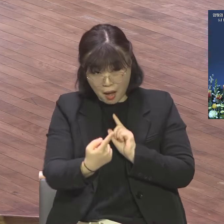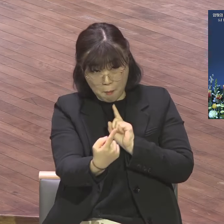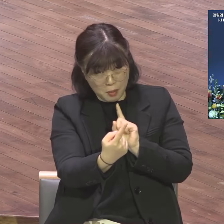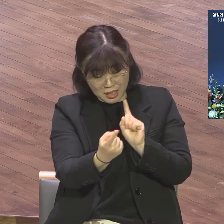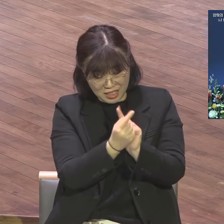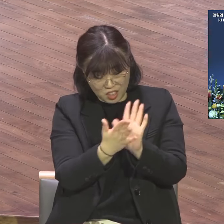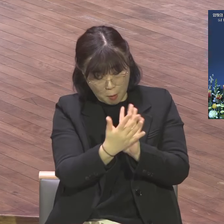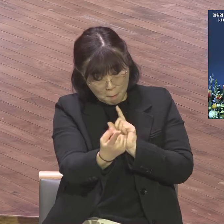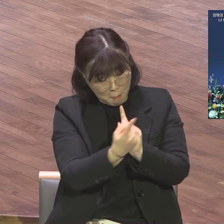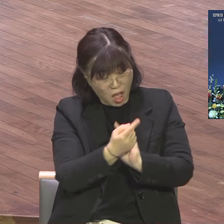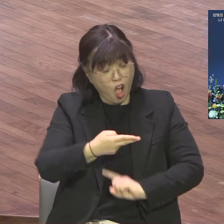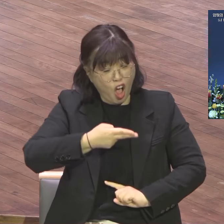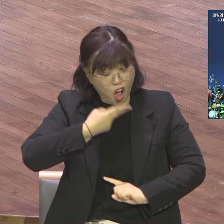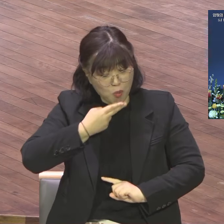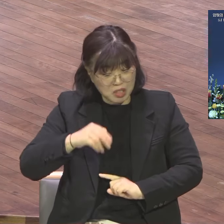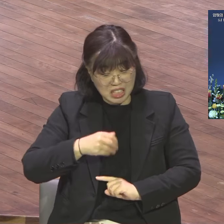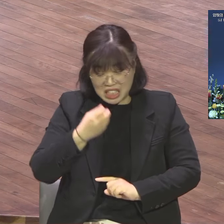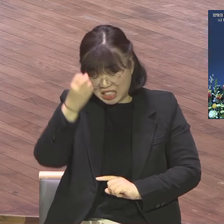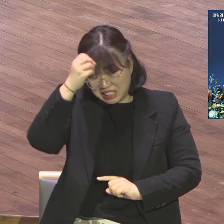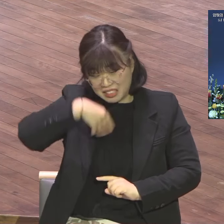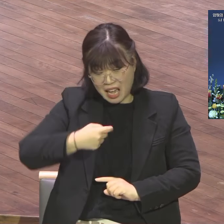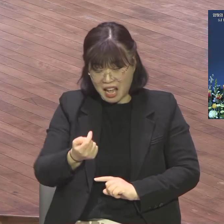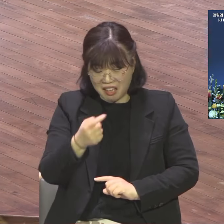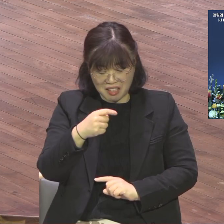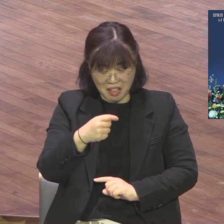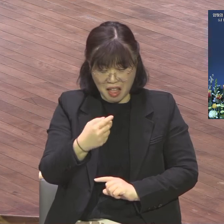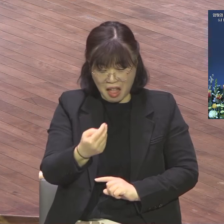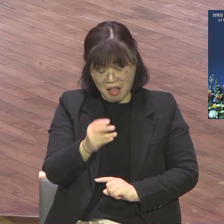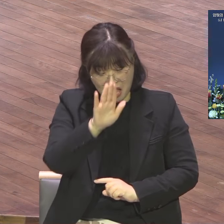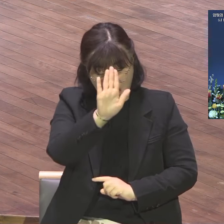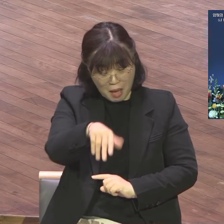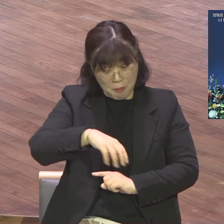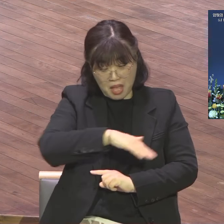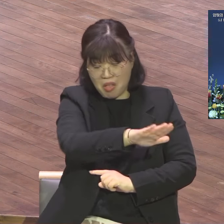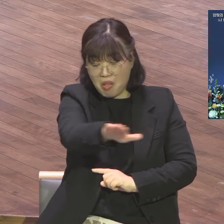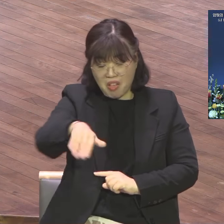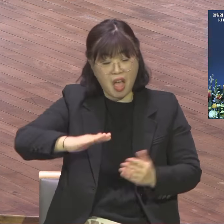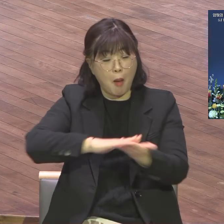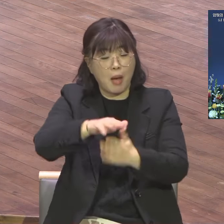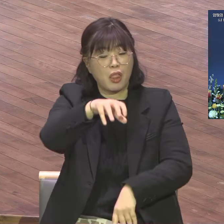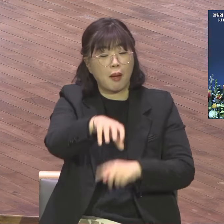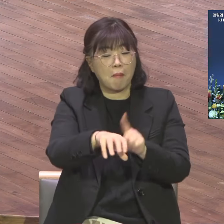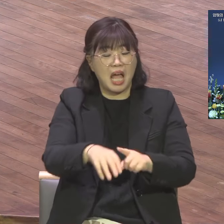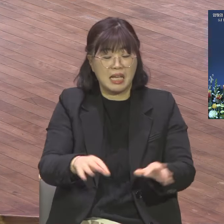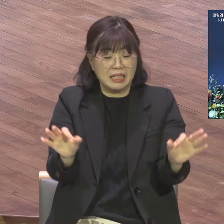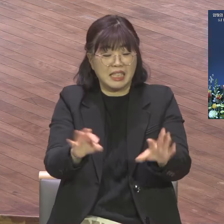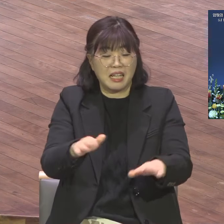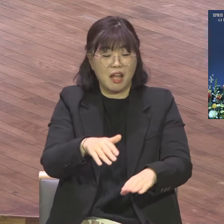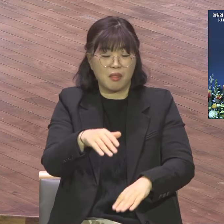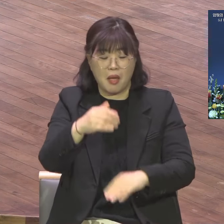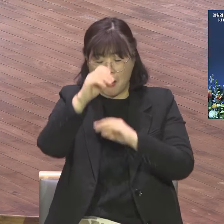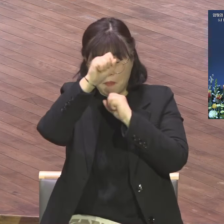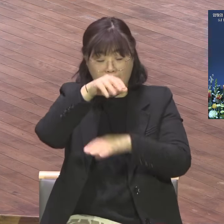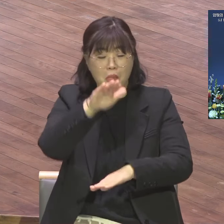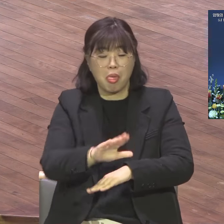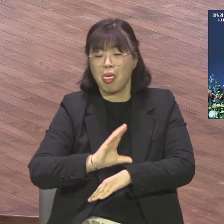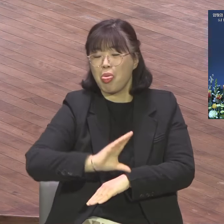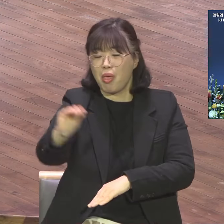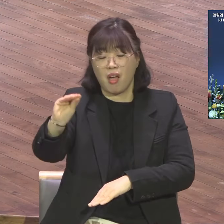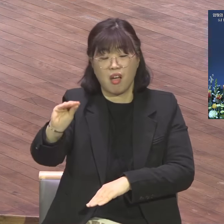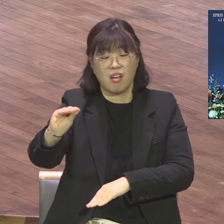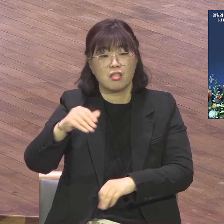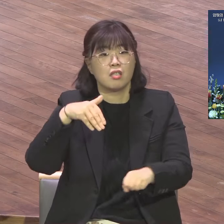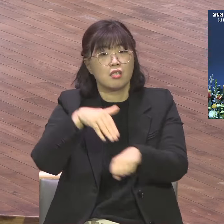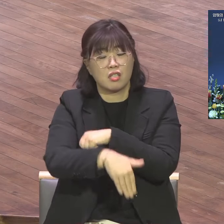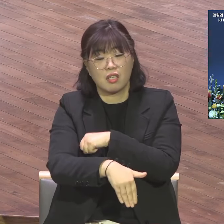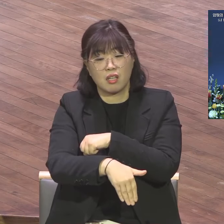자, 너희가 내 앞에 보이러 나오는데 누가 너희에게 요구했냐? 너희들 지금 중심이 완전히 떠나 있다.